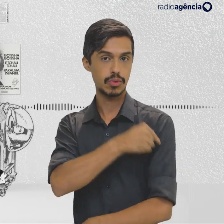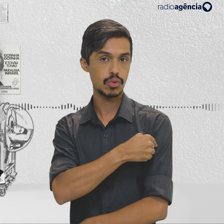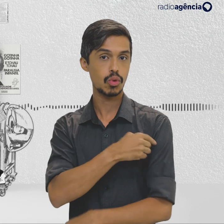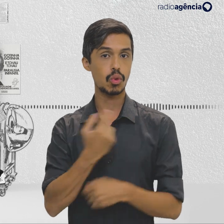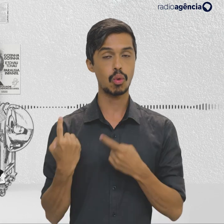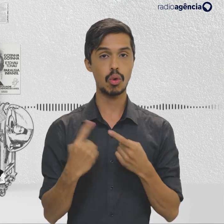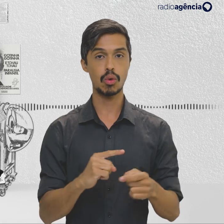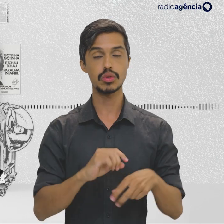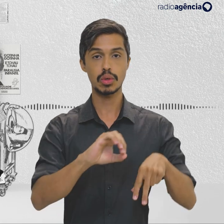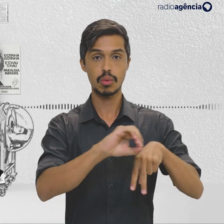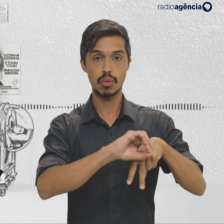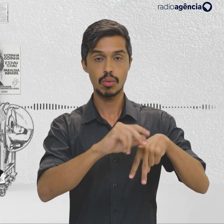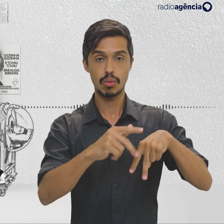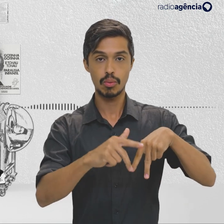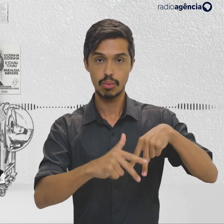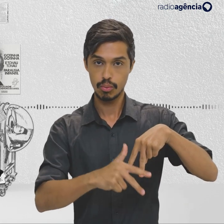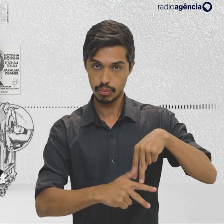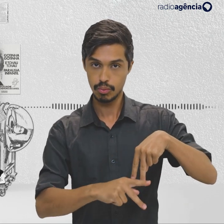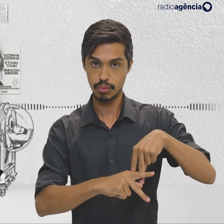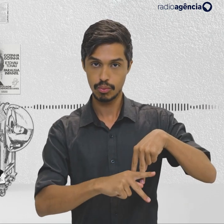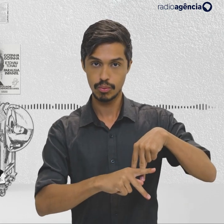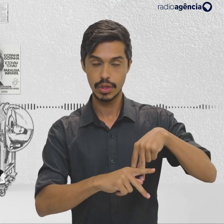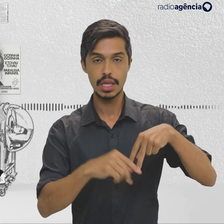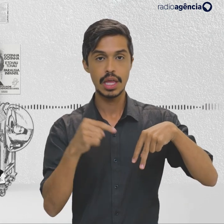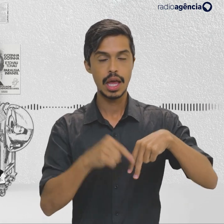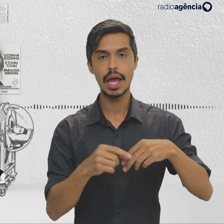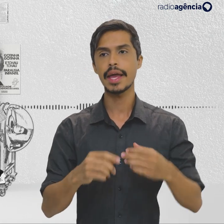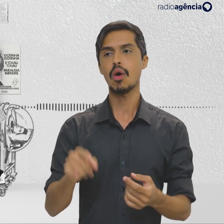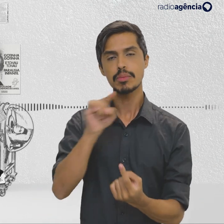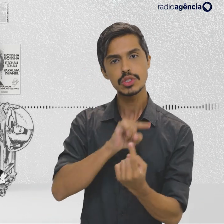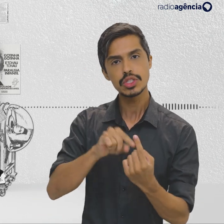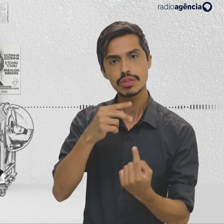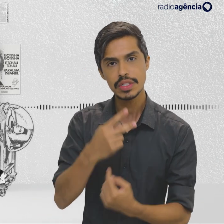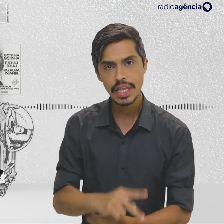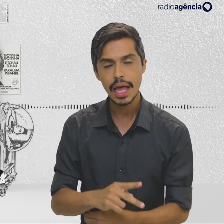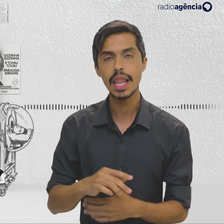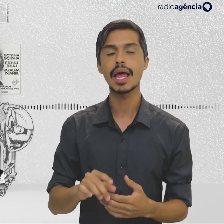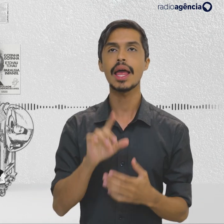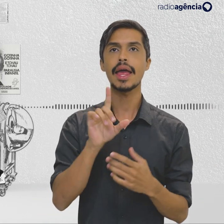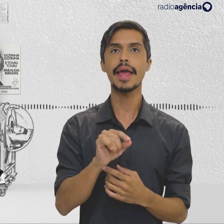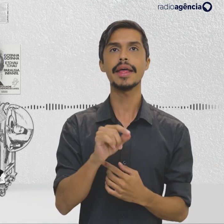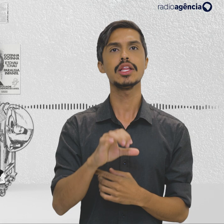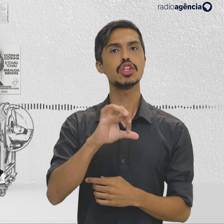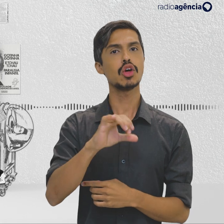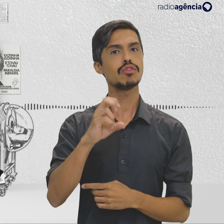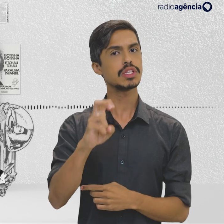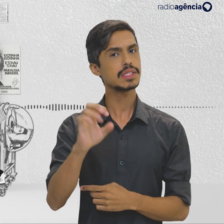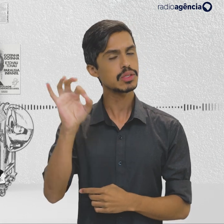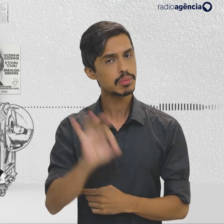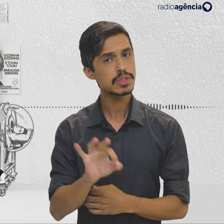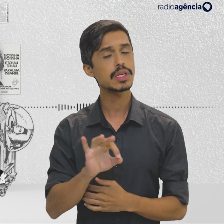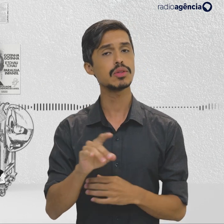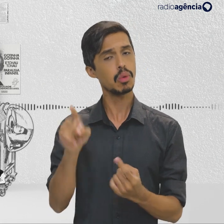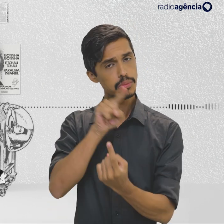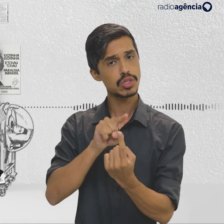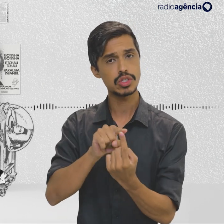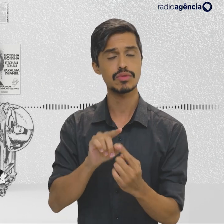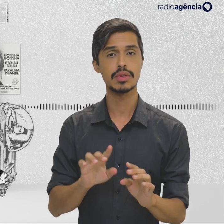injetável contra a poliomielite a meta de cobertura para essa vacina é de Pelo menos